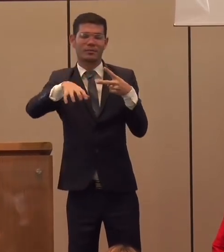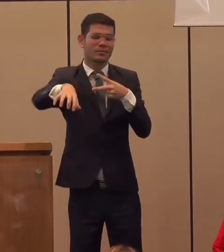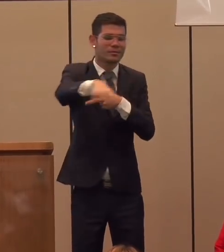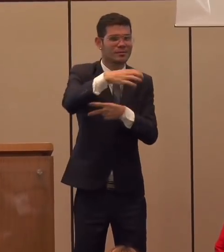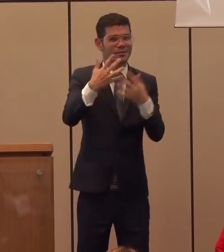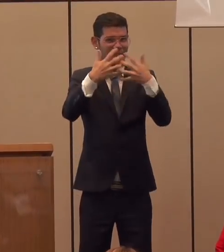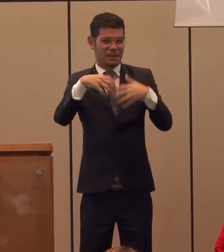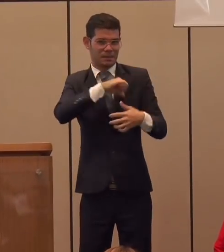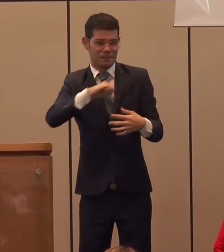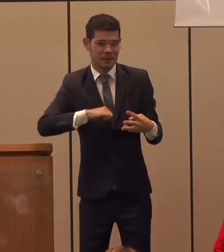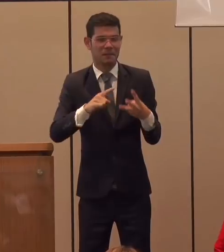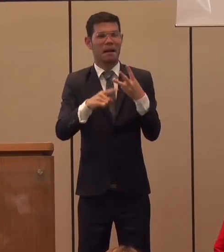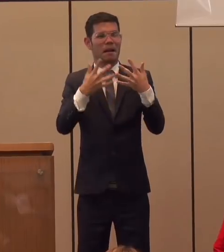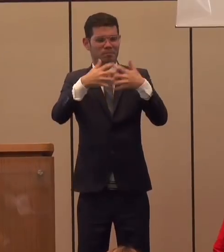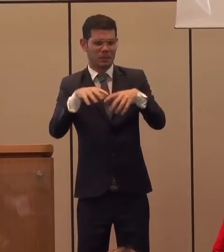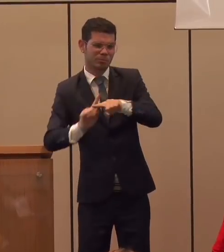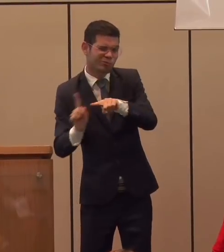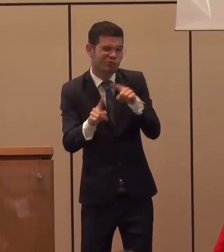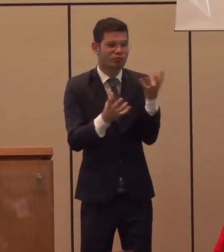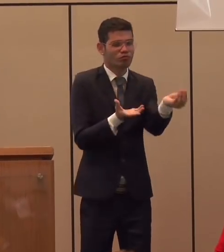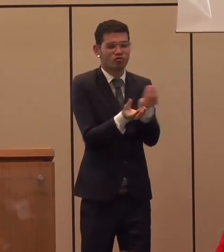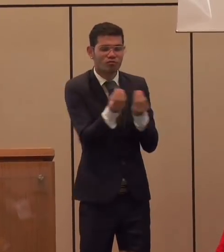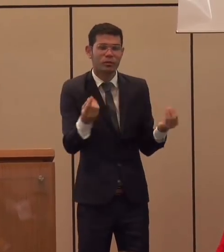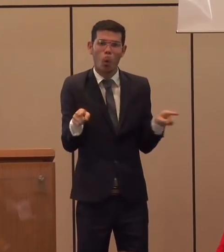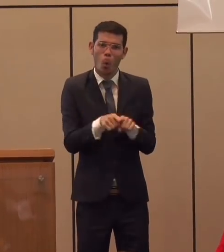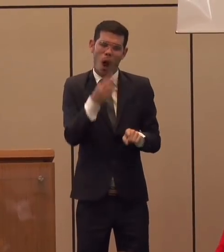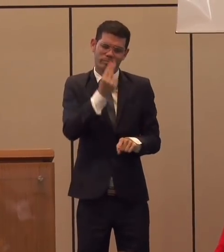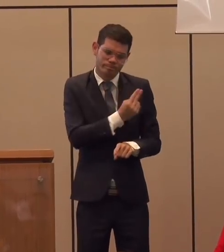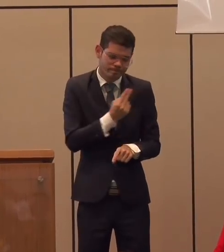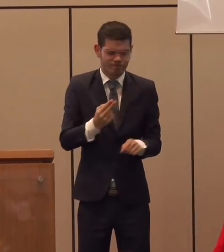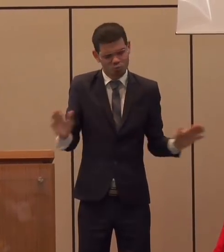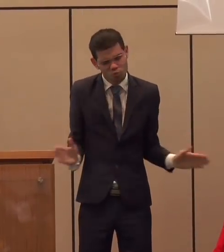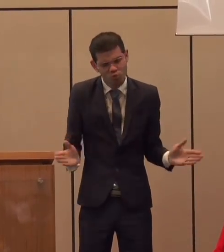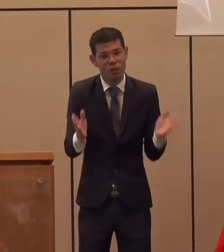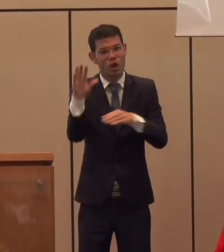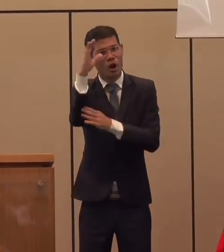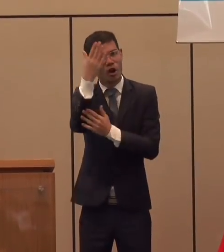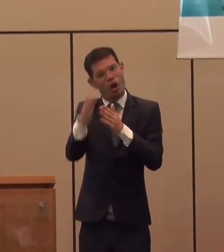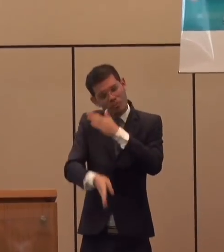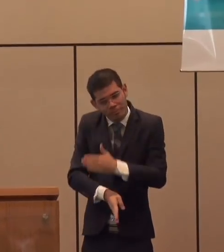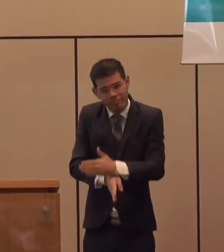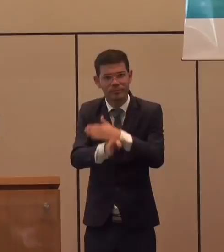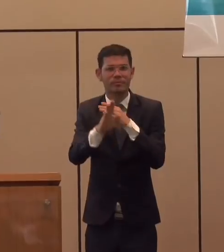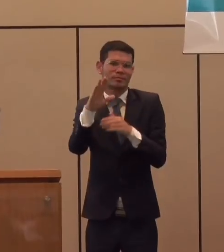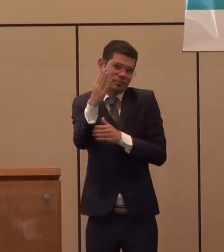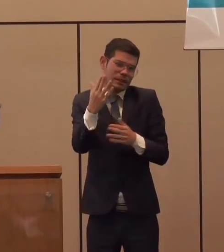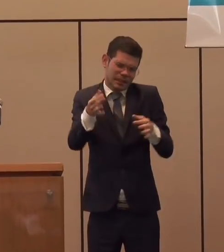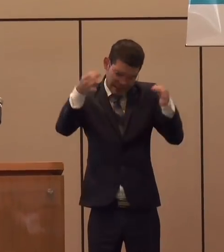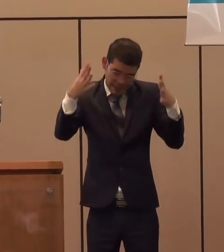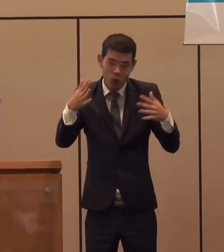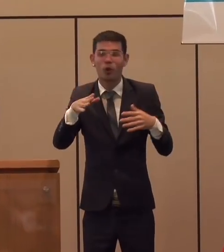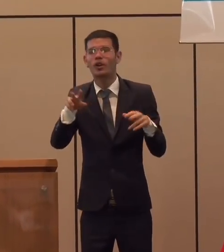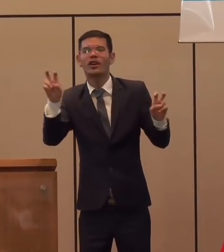gremios que nos hemos comprometido muchísimo a sacar a columbia adelante a sacar a todas las regiones de nuestro país y por supuesto seguro que te va a